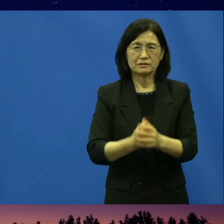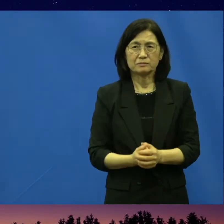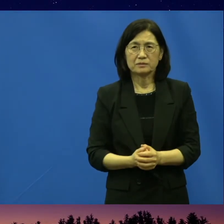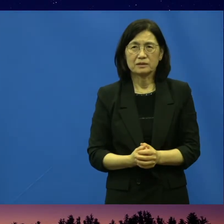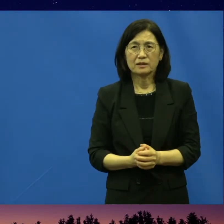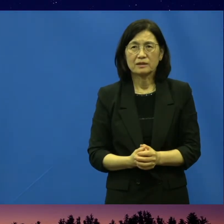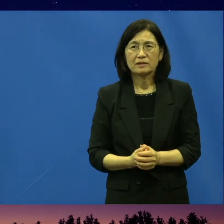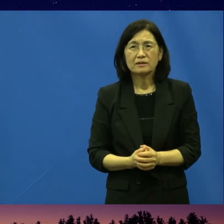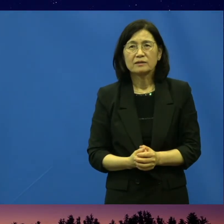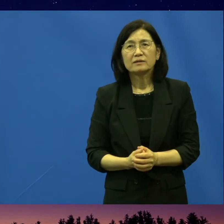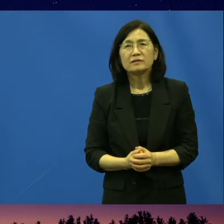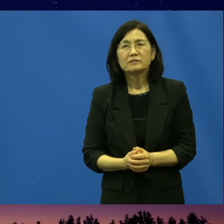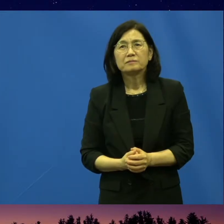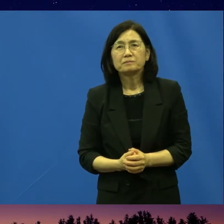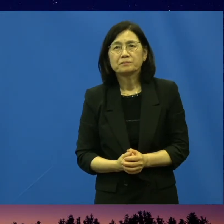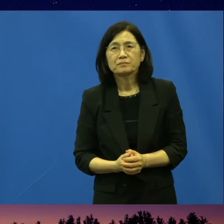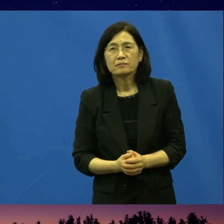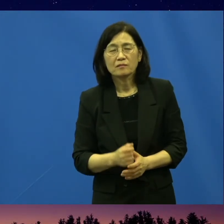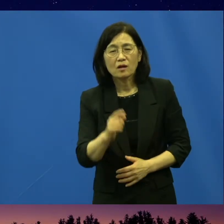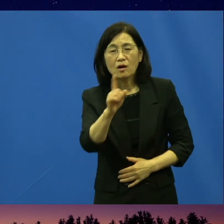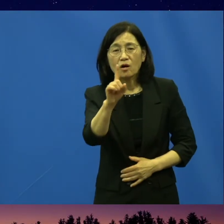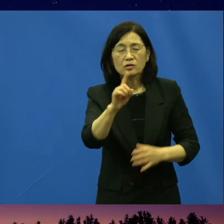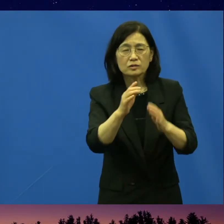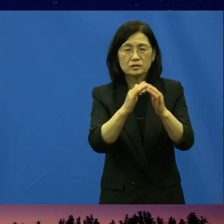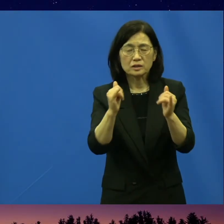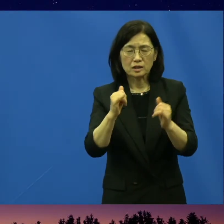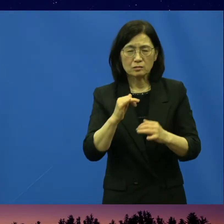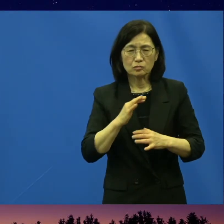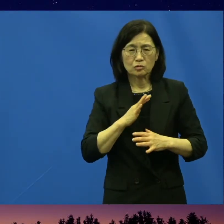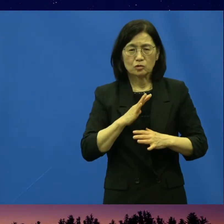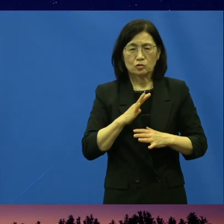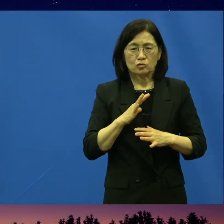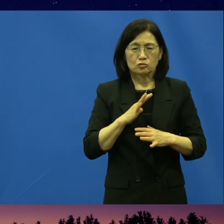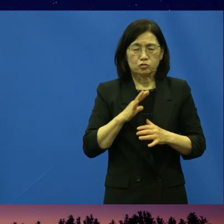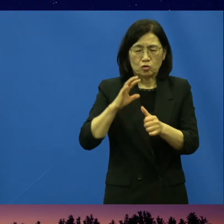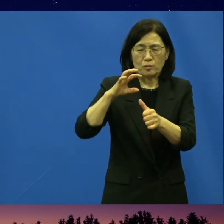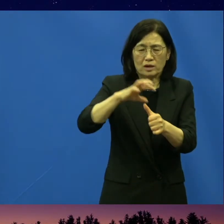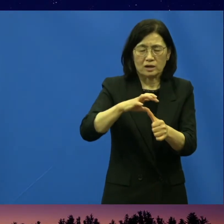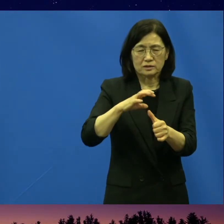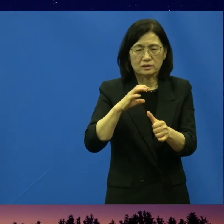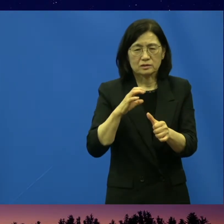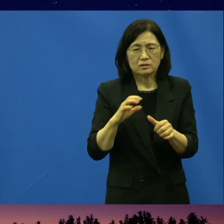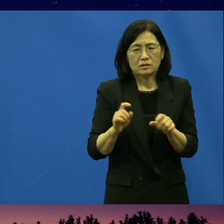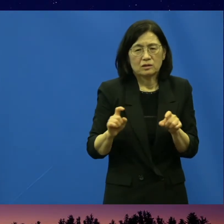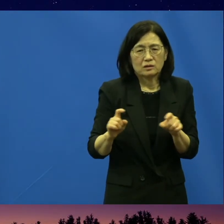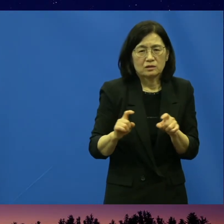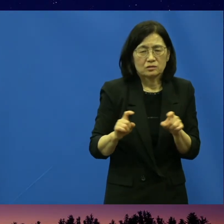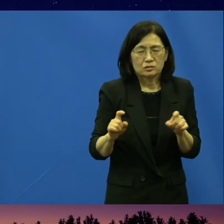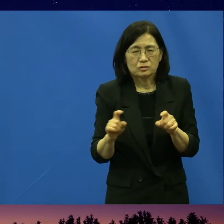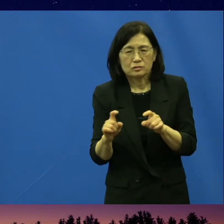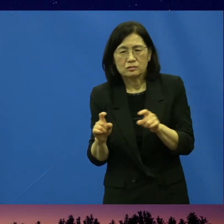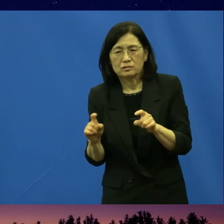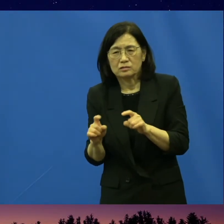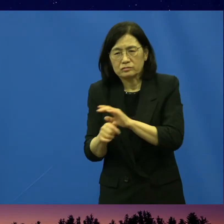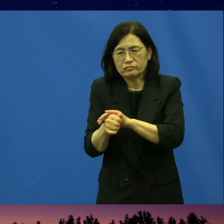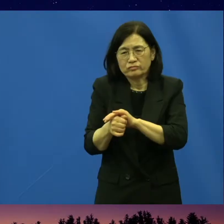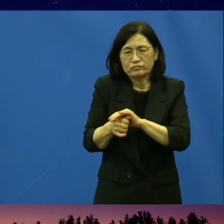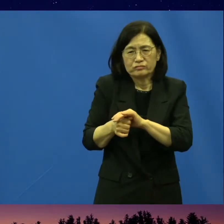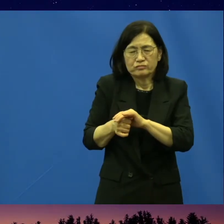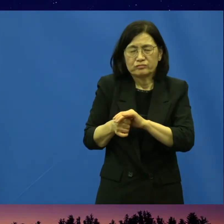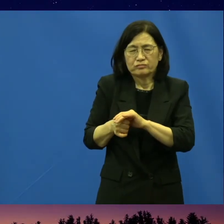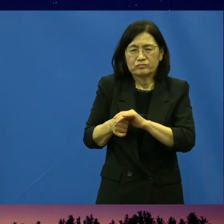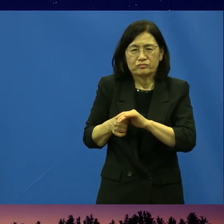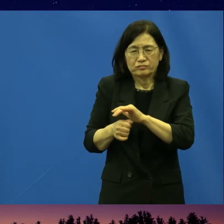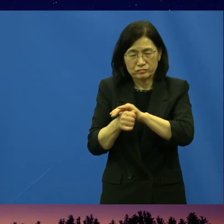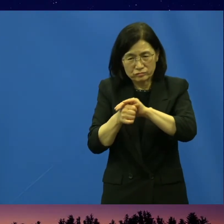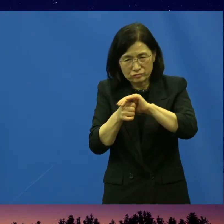여러분 어떤 사람은 두려움에 대해 질질질질 끌려다녀요. 이 세상의 모든 안에 두려움과 불안과 공포가 가득해요. 사람들은 그냥